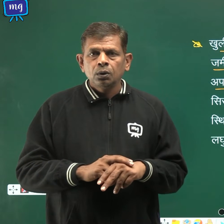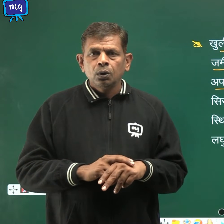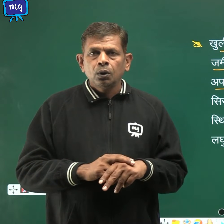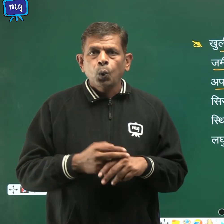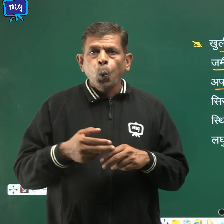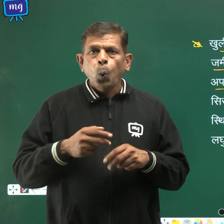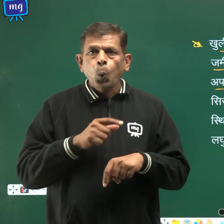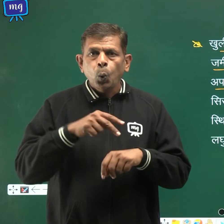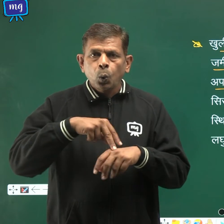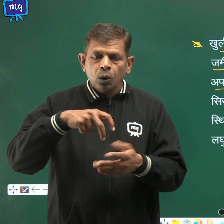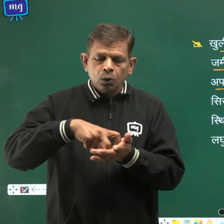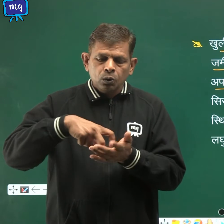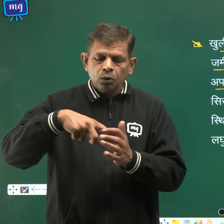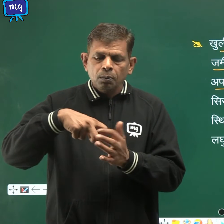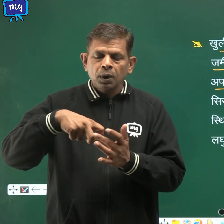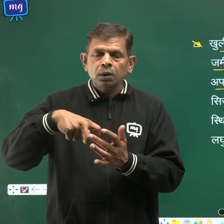घुटनों पर